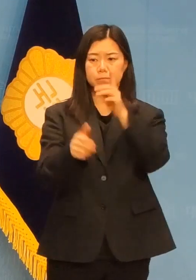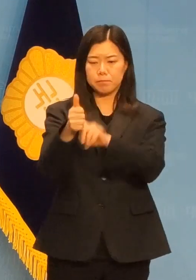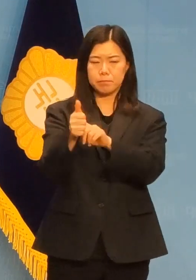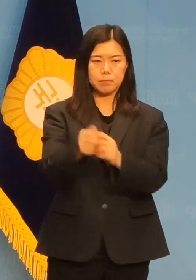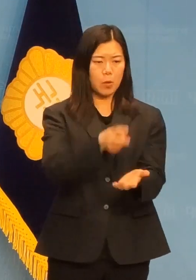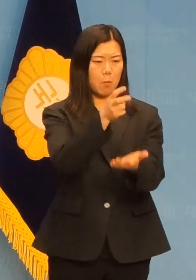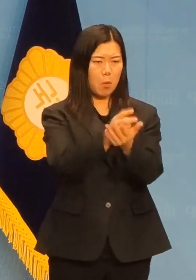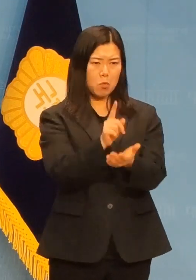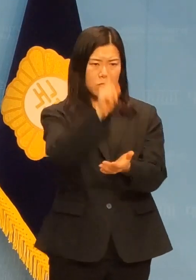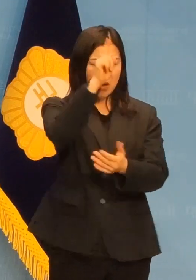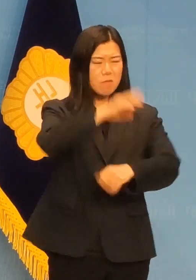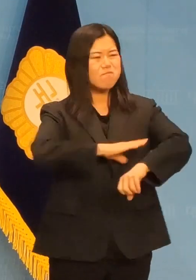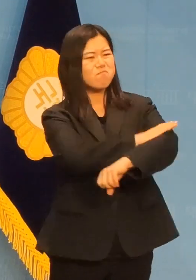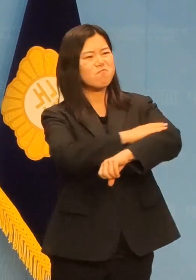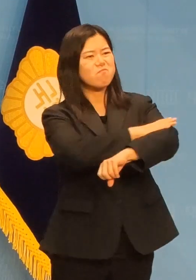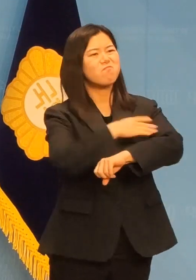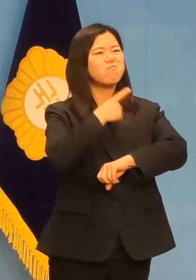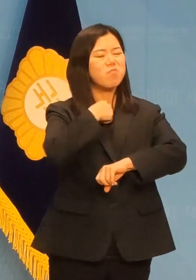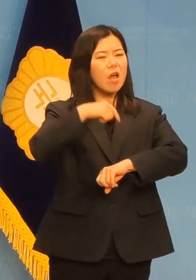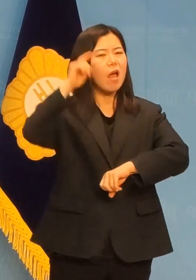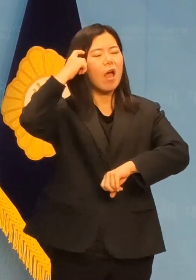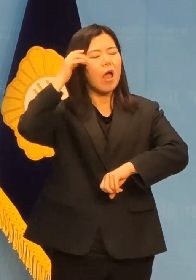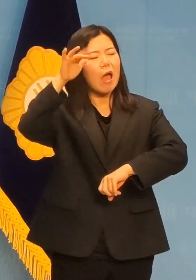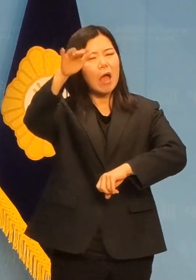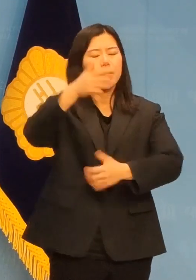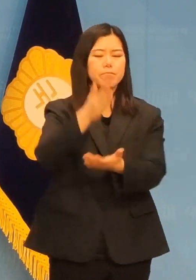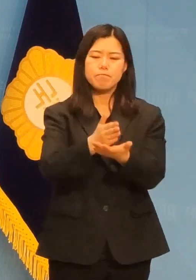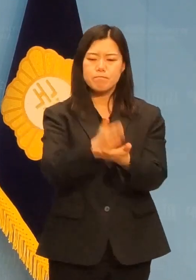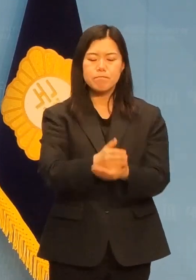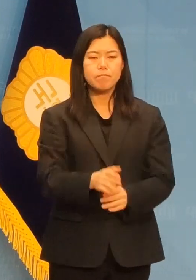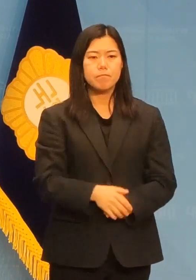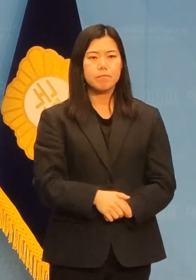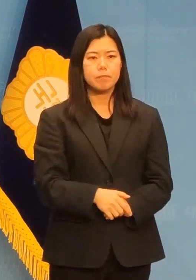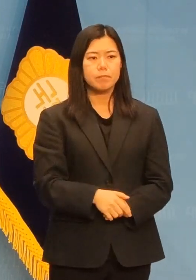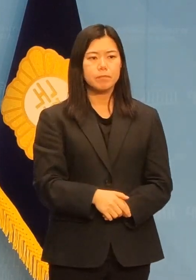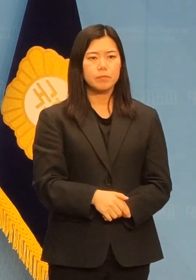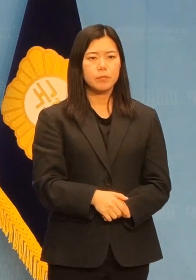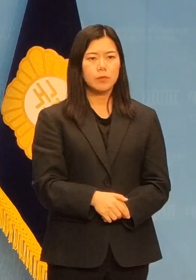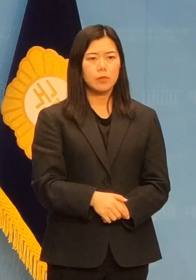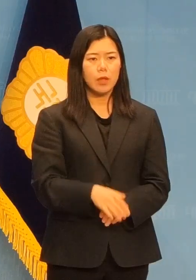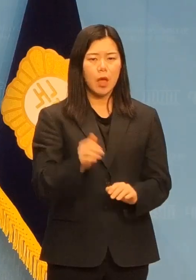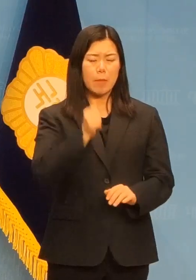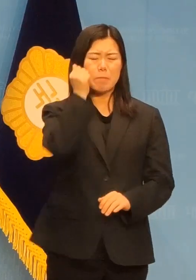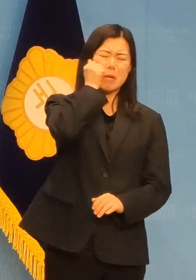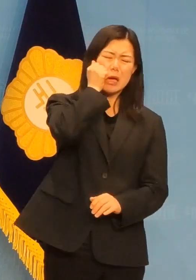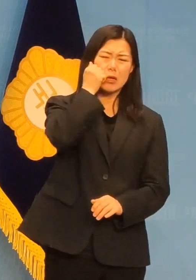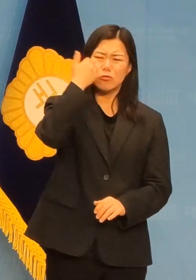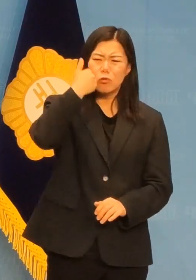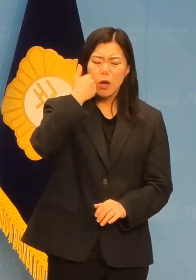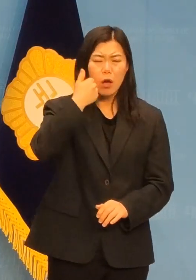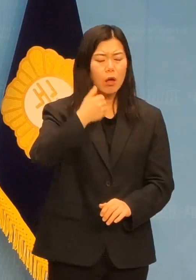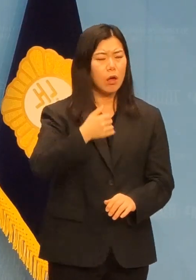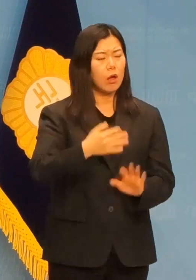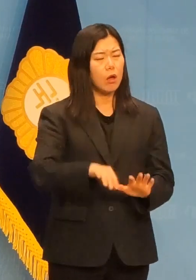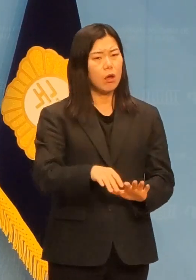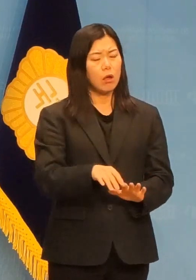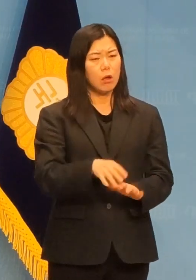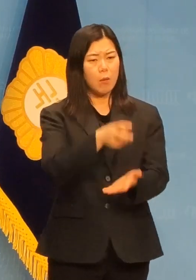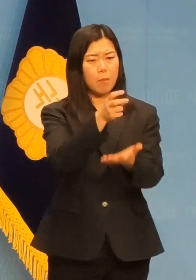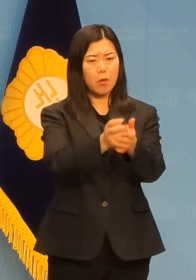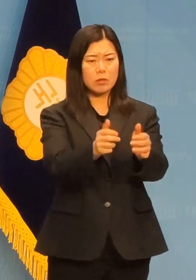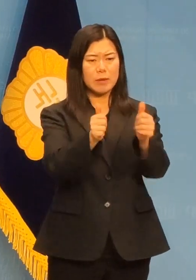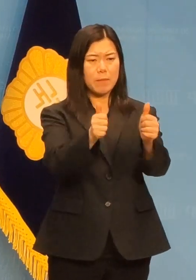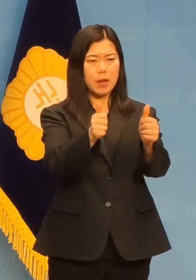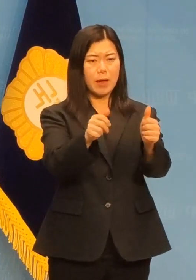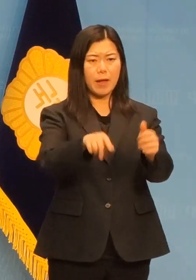위에 군림하던 향수에서 벗어나야 합니다. 불의타를 맞은 것은 법리가 아니라 법의